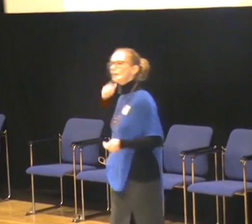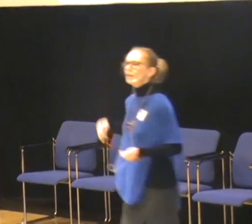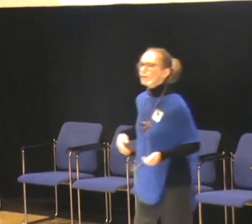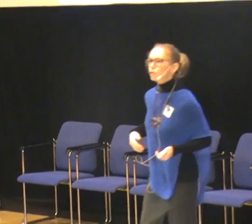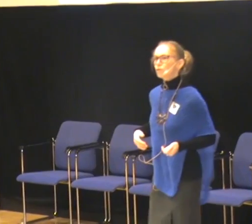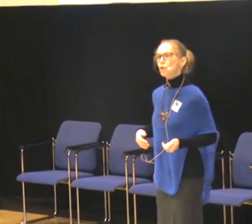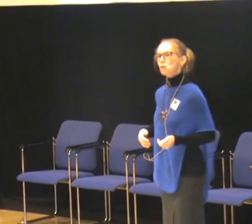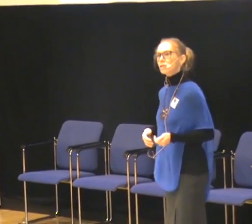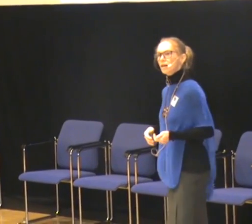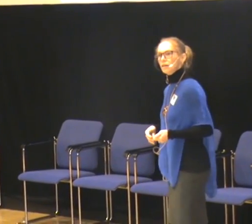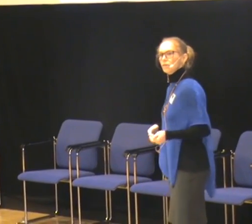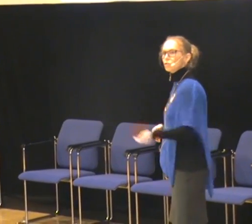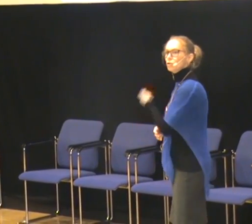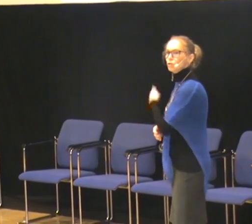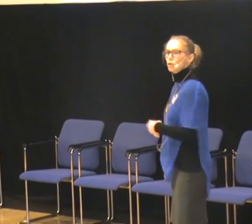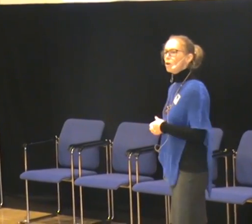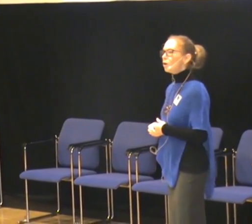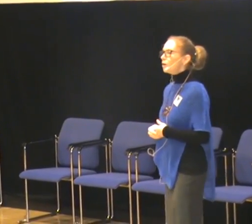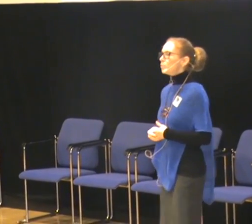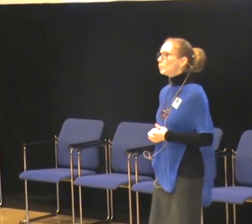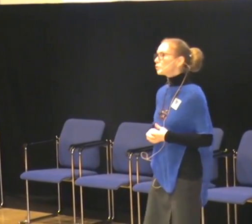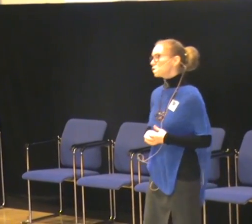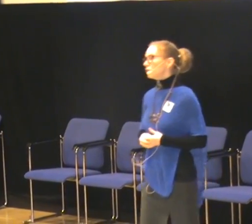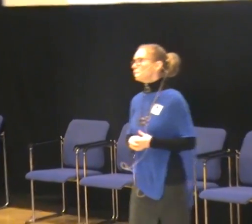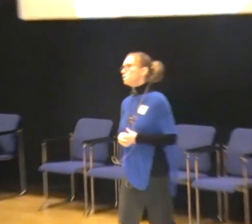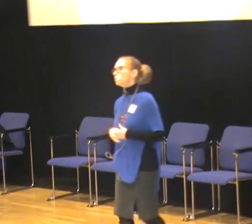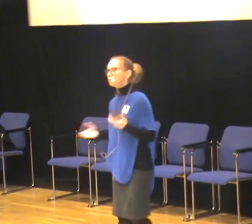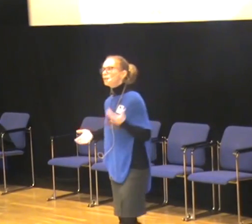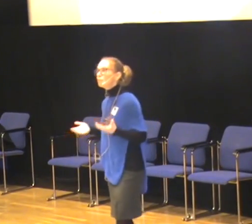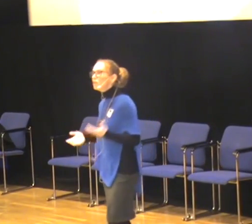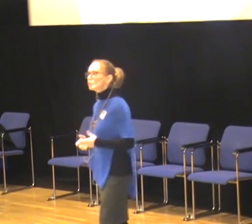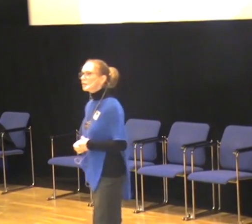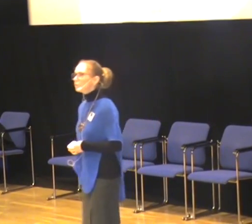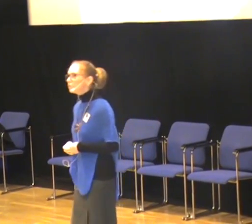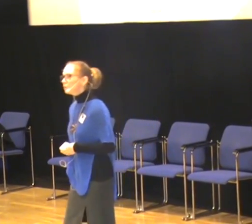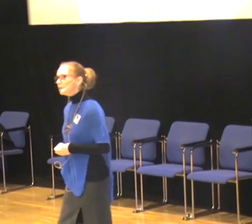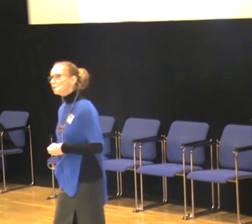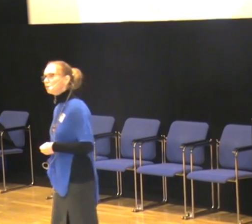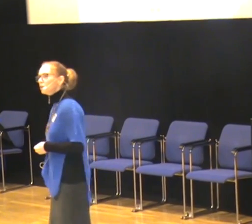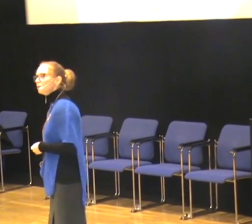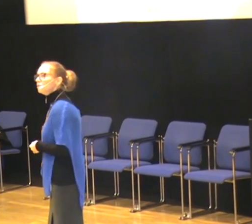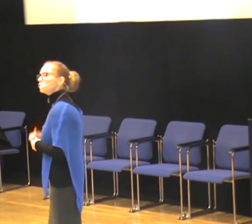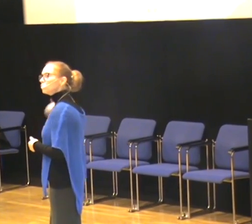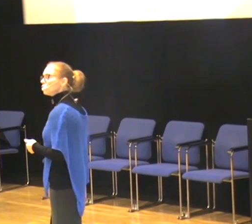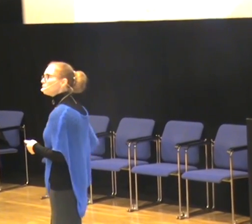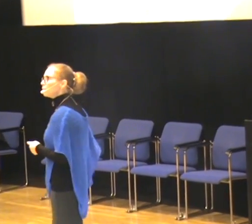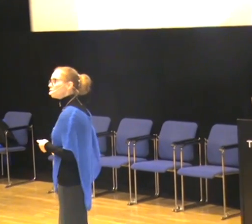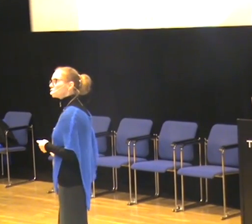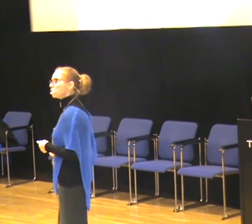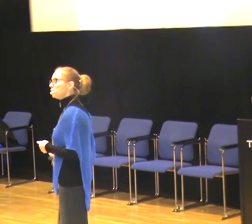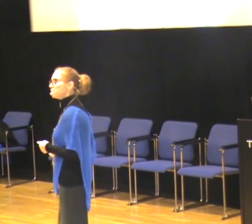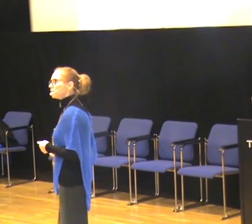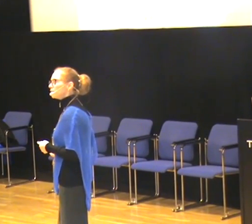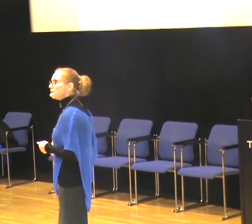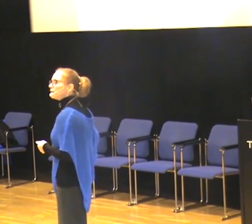Vi kan kasta in Gustav Vasa. Vi skulle kunna ha Bosse som heter Mio sen i Mio med Mio. Vi skulle kunna ha Pippi